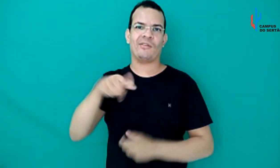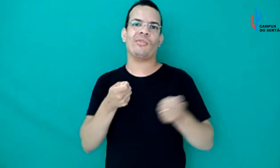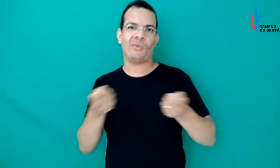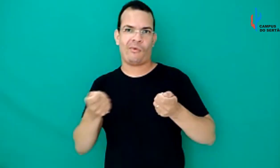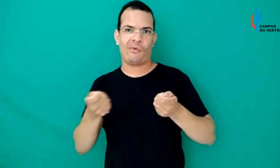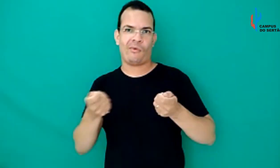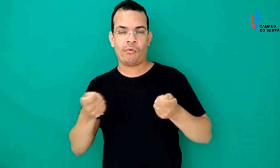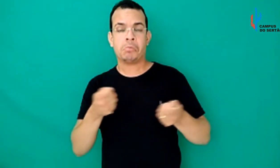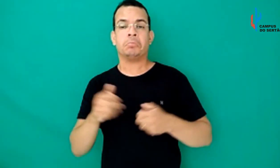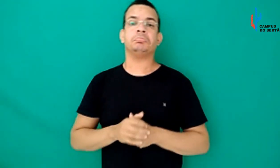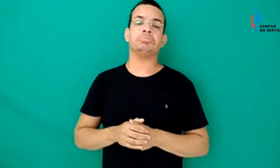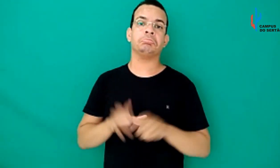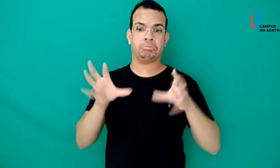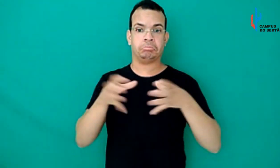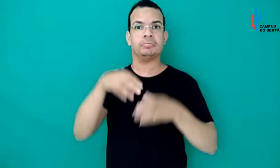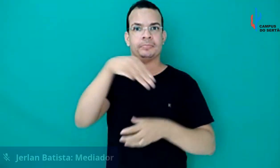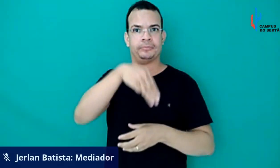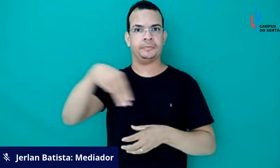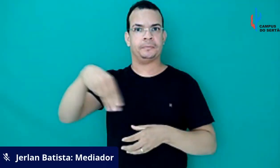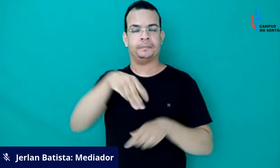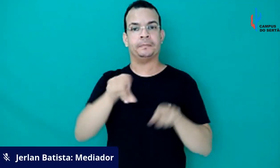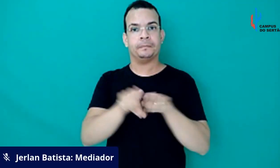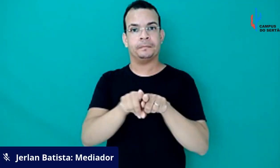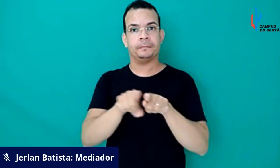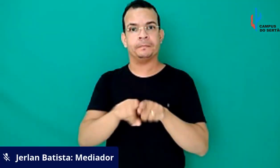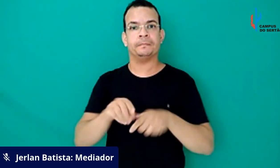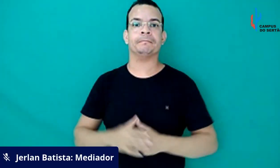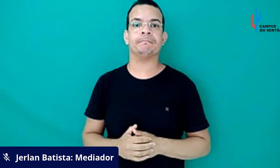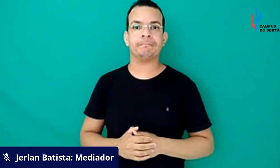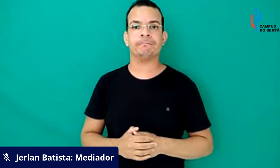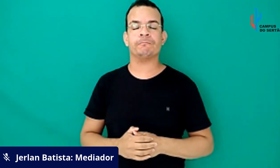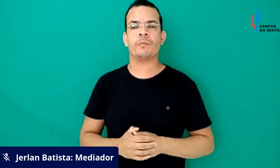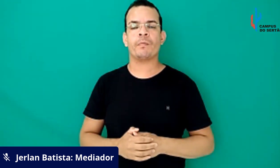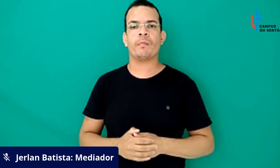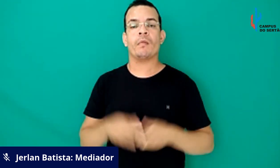meu nome é Gerlan, serei o mediador dessa live.